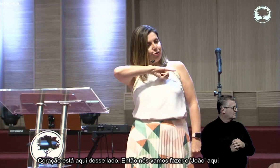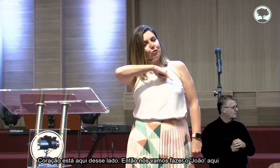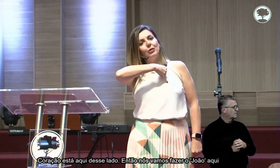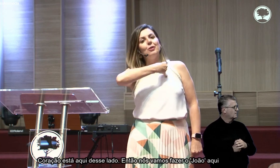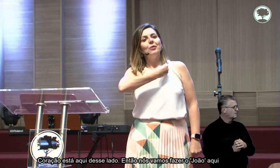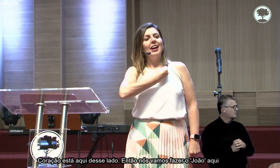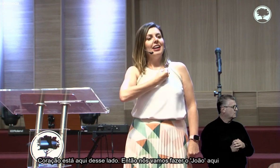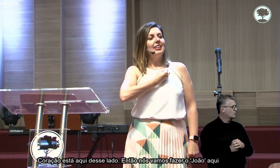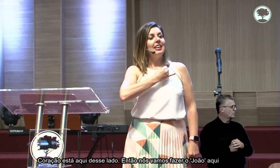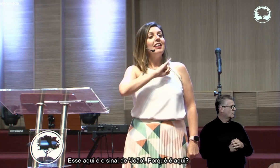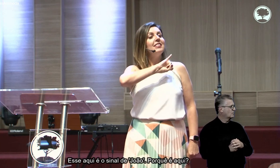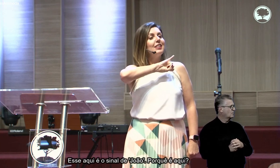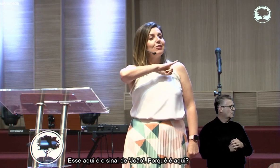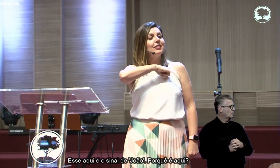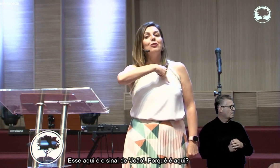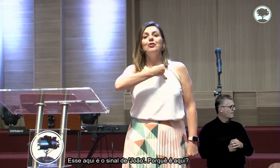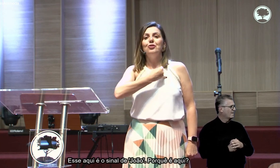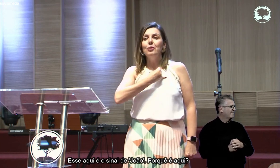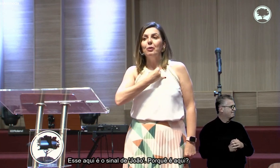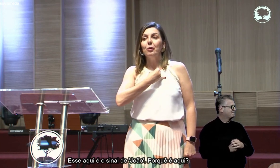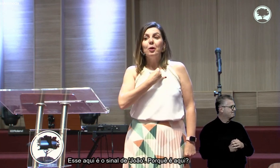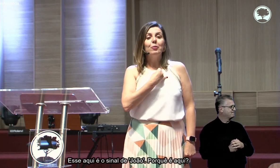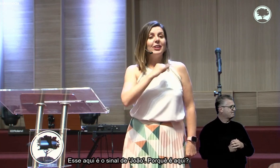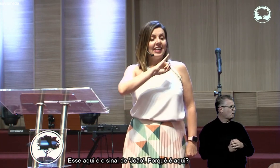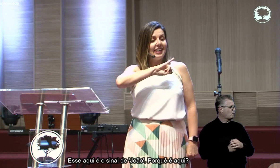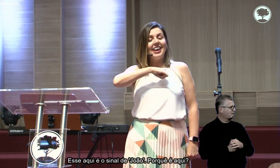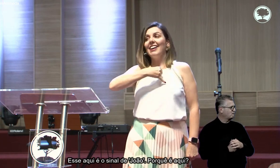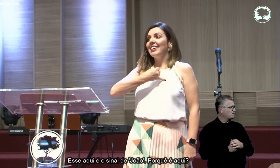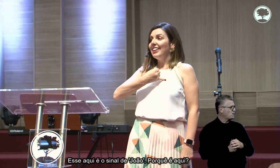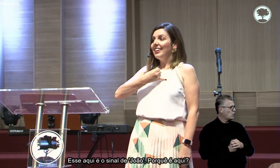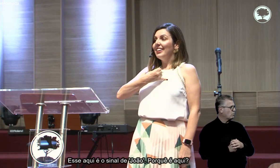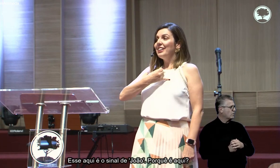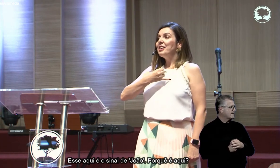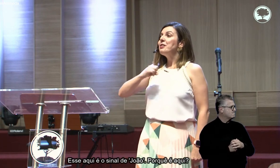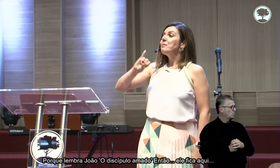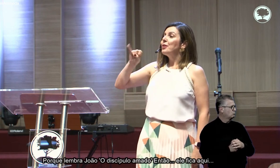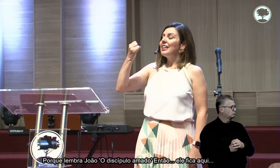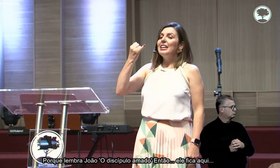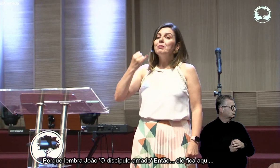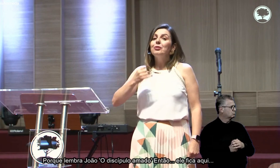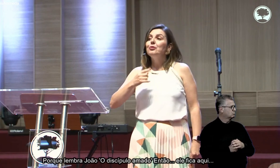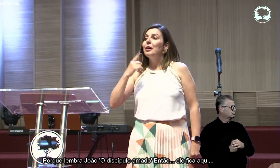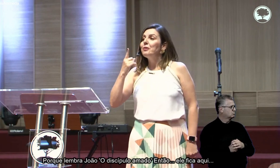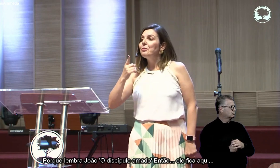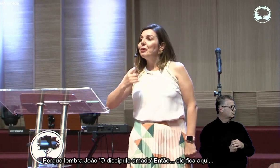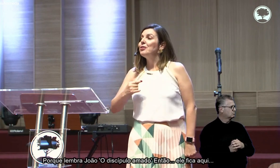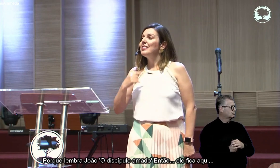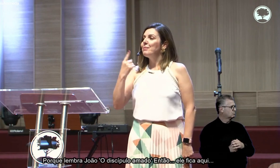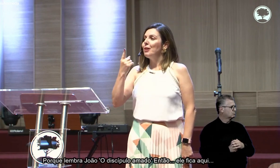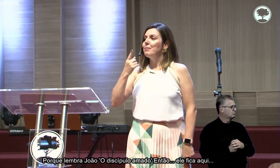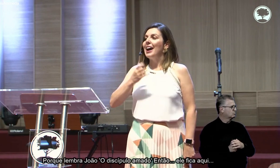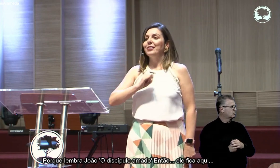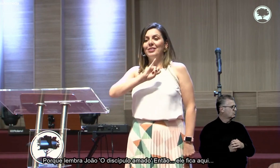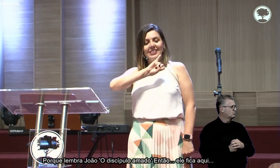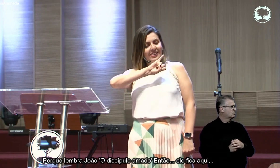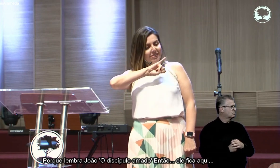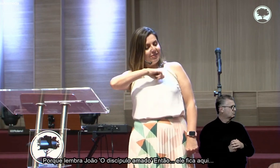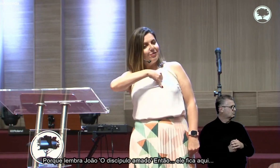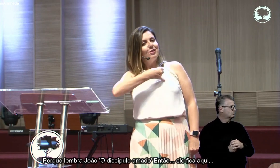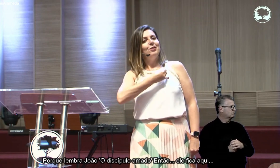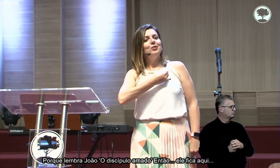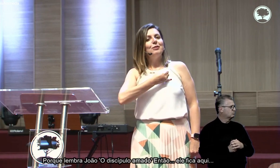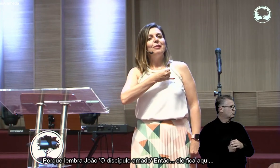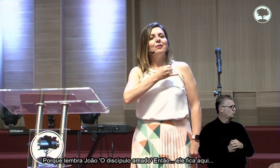então nós vamos fazer o João aqui, esse aqui é o sinal de João. Por que que é aqui? Porque lembra o João, é o discípulo amado,